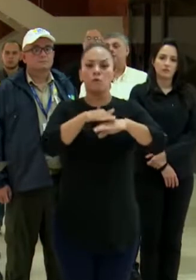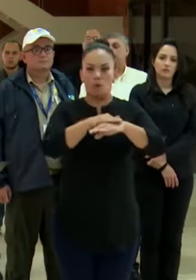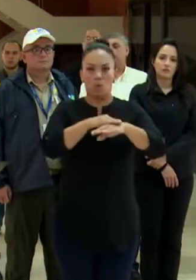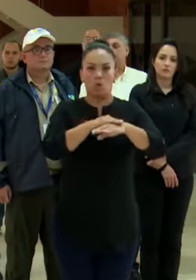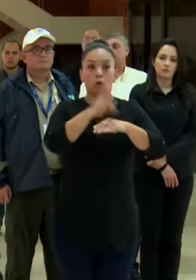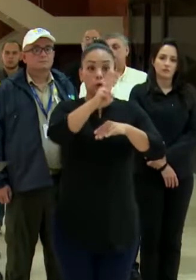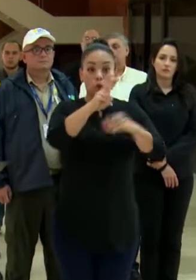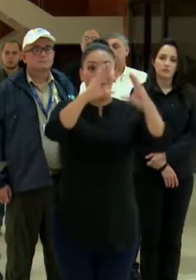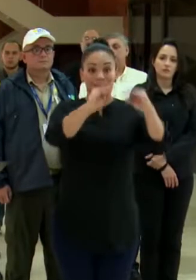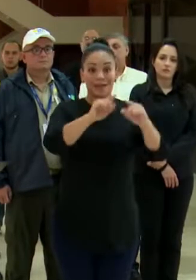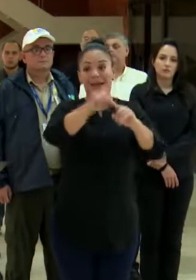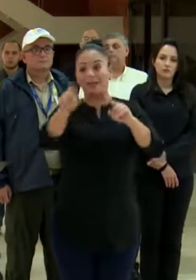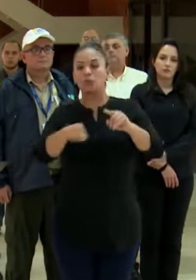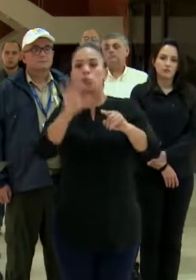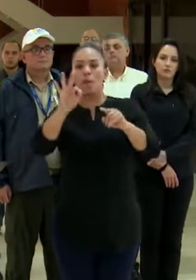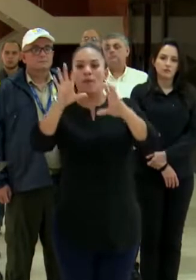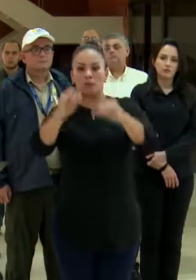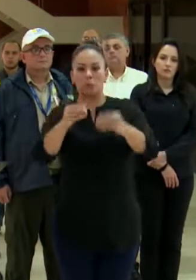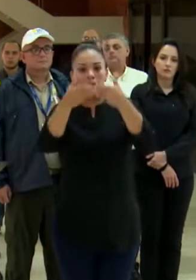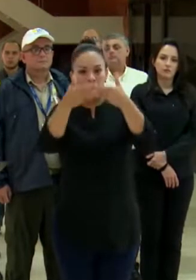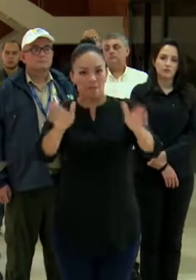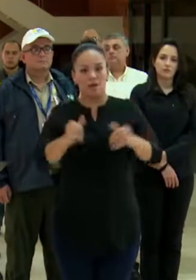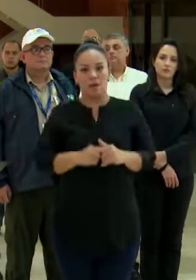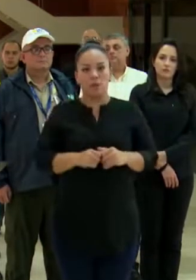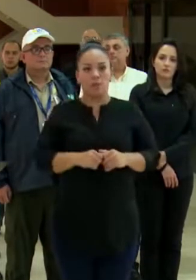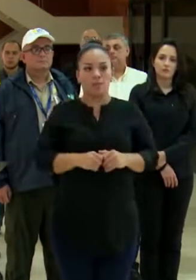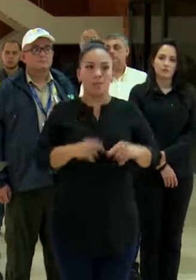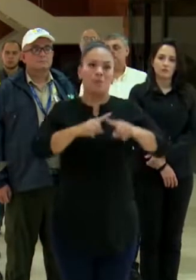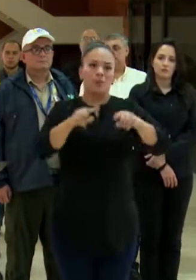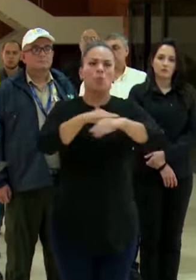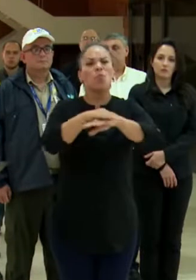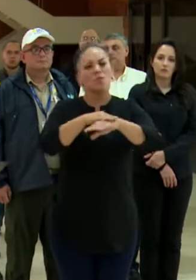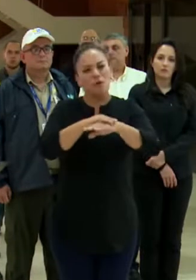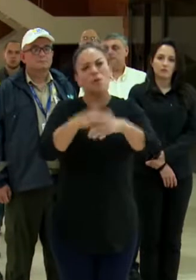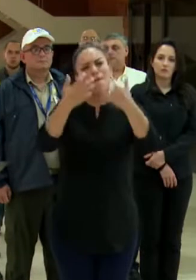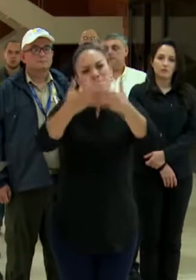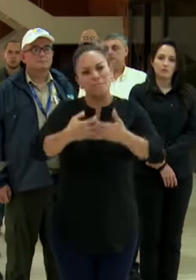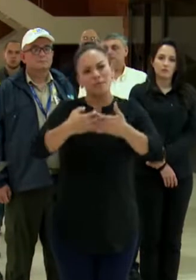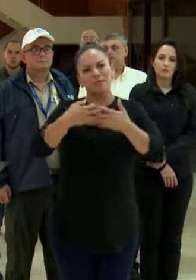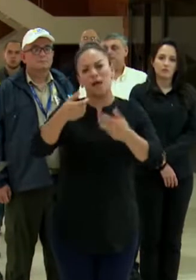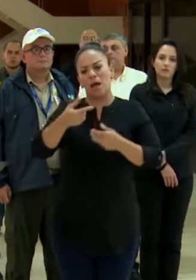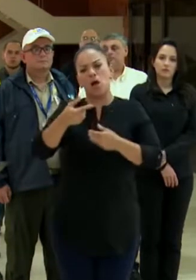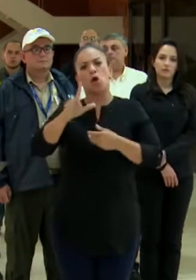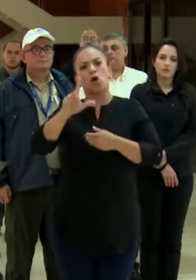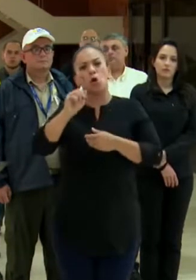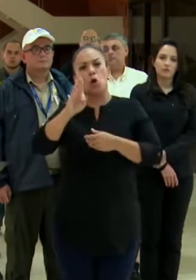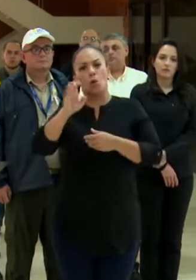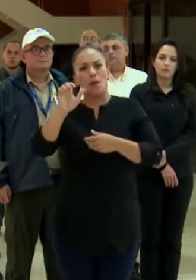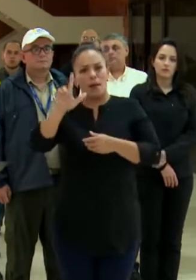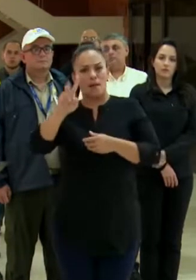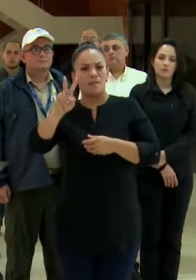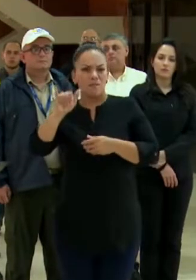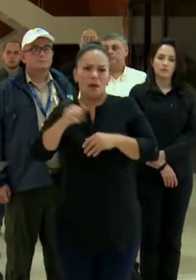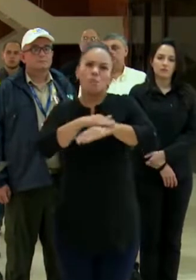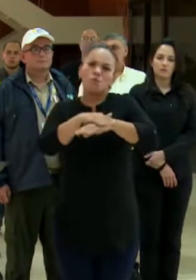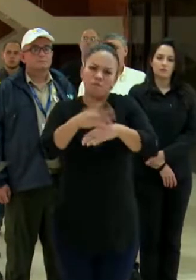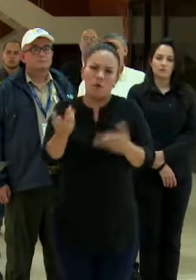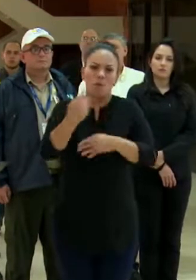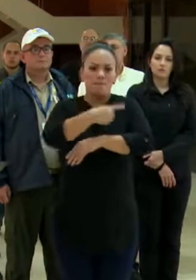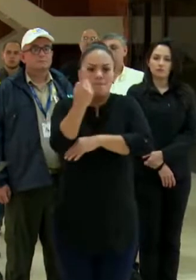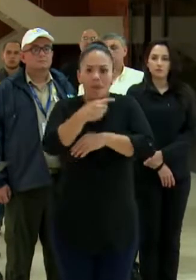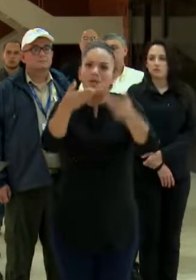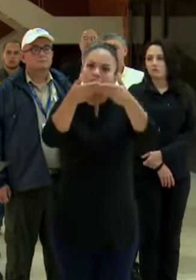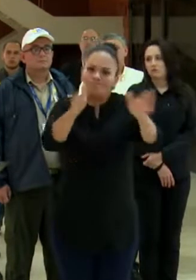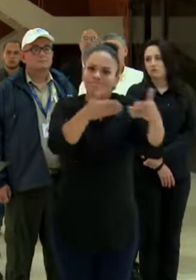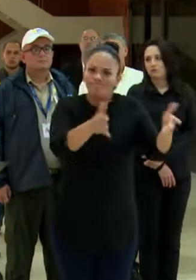las 9 de la noche. Sin embargo, sería muy conveniente que Global Vía por favor recapacite y nos facilite lo que son los viajes de